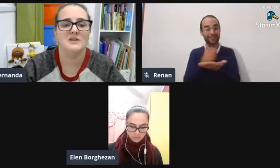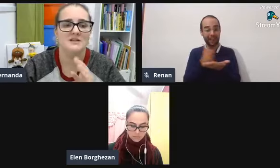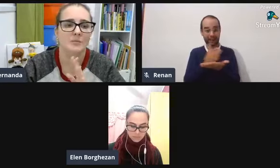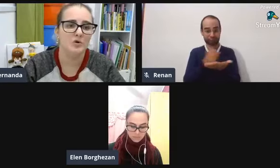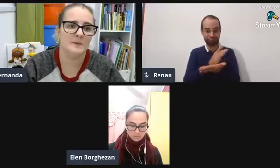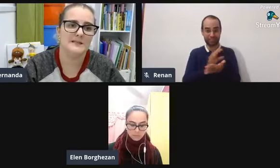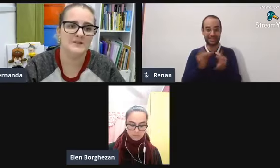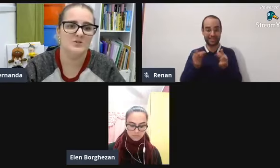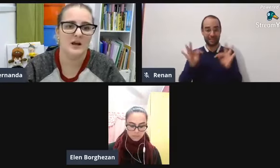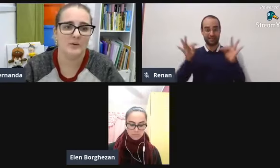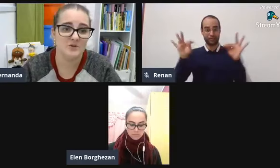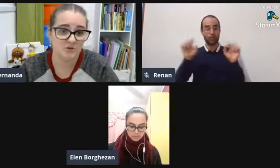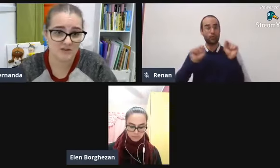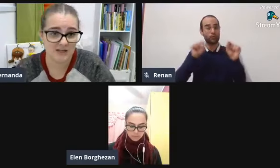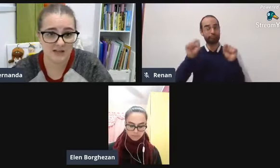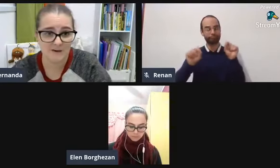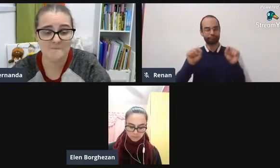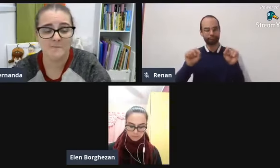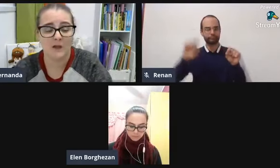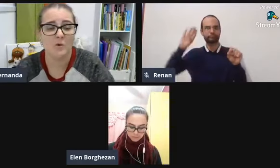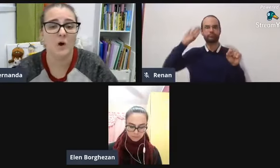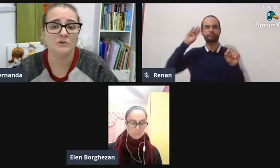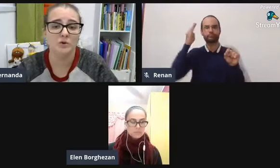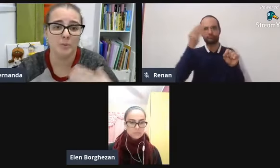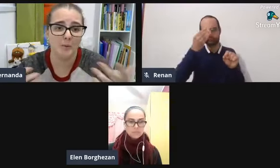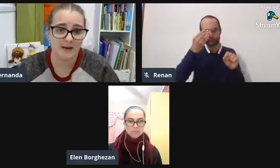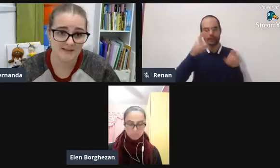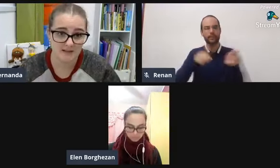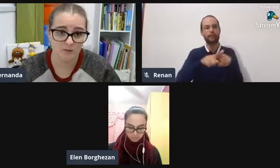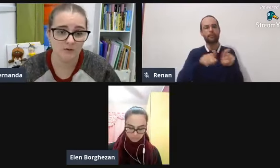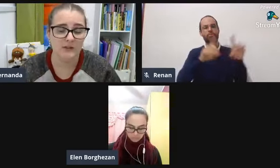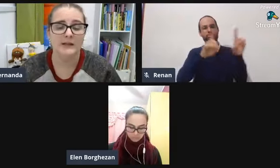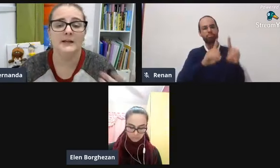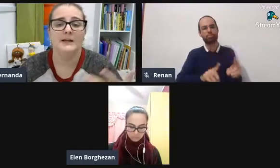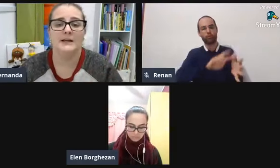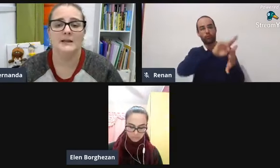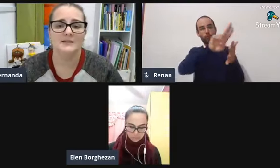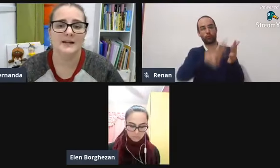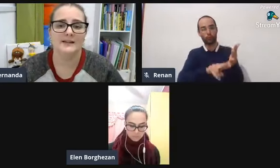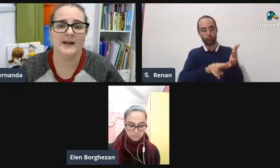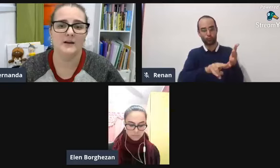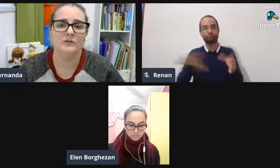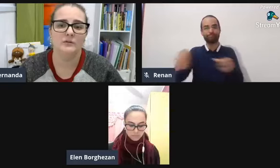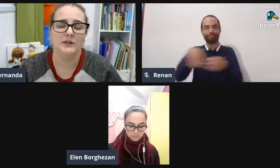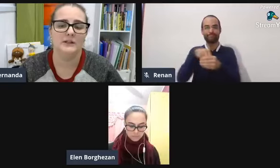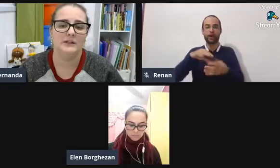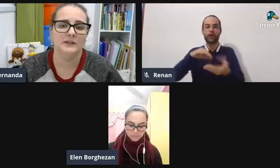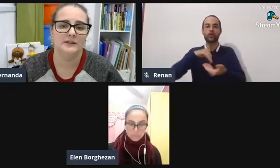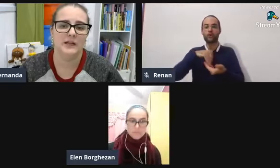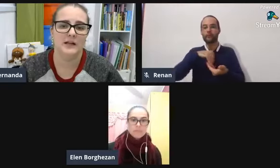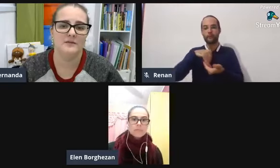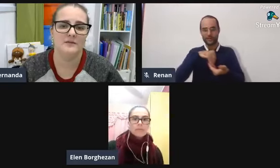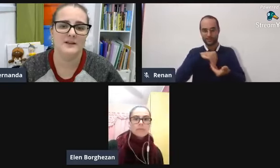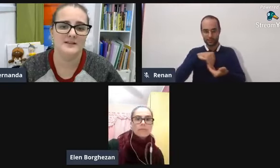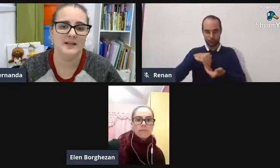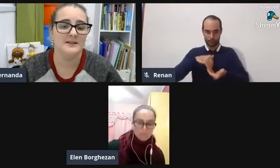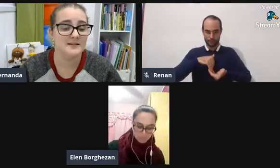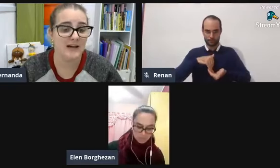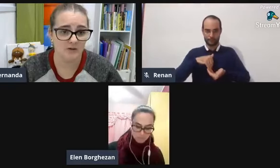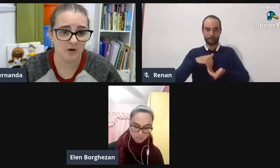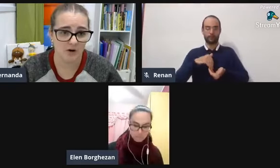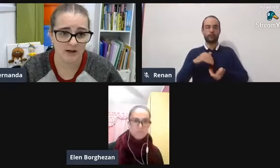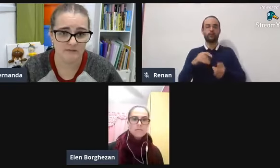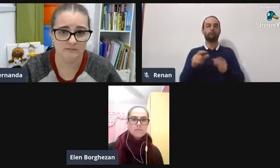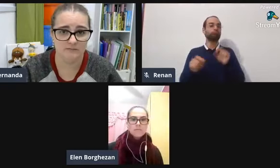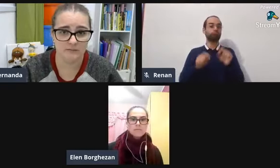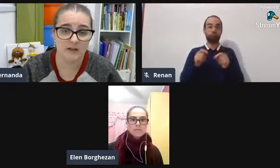a deficiência múltipla sensorial e a surdo-cegueira, enquanto Grupo Brasil. Esse caderno, ele vai ser